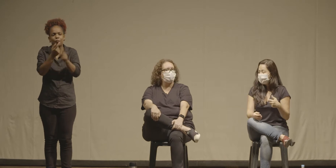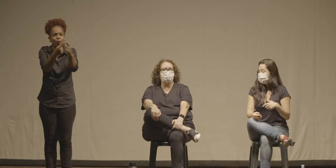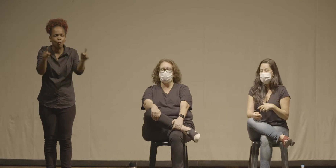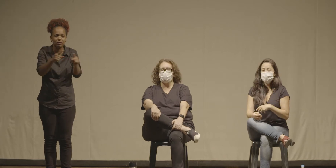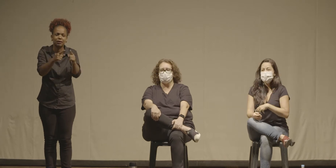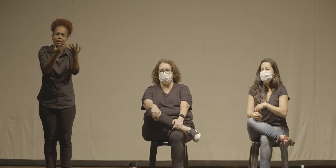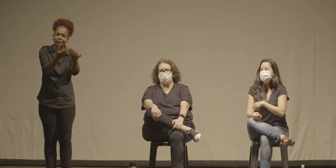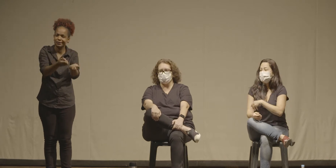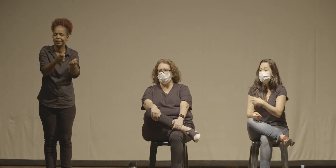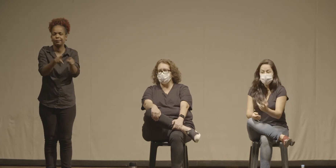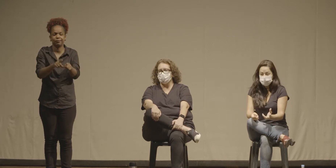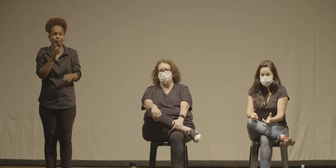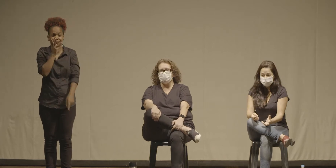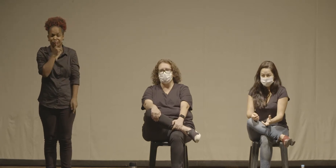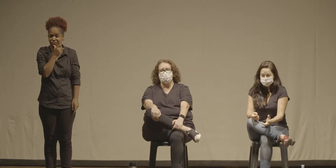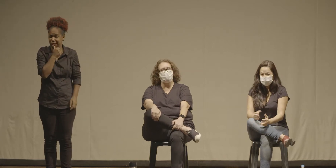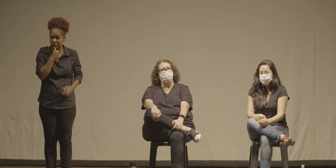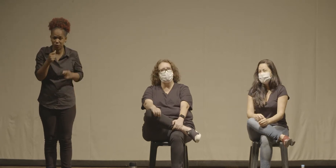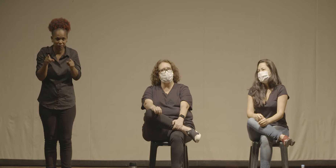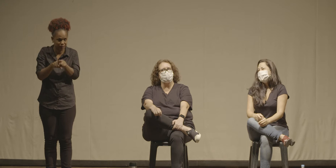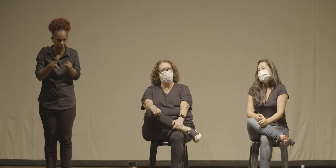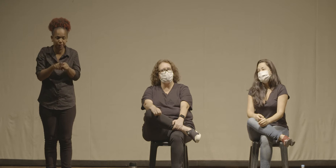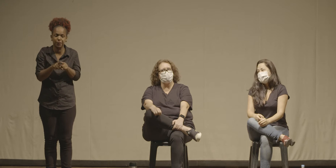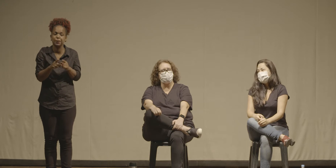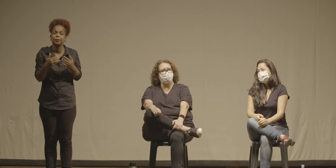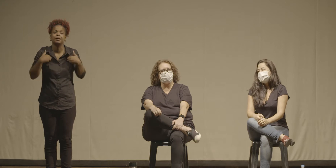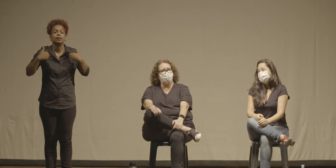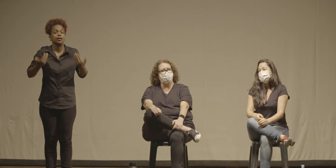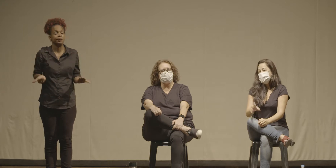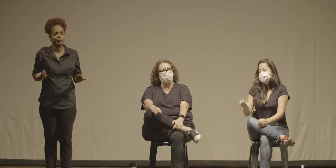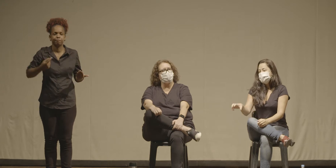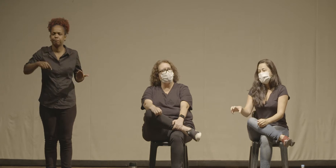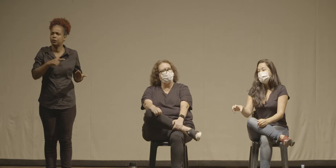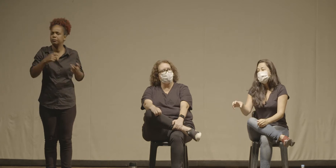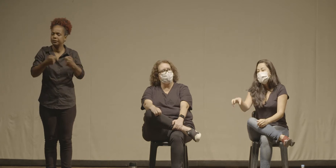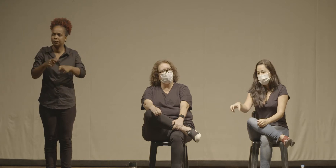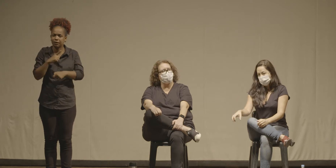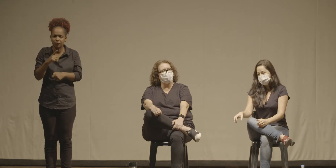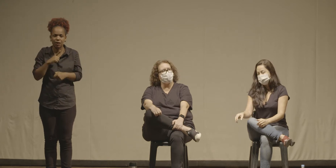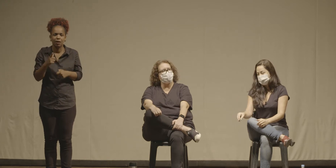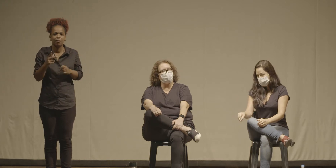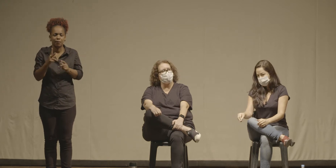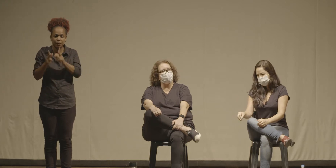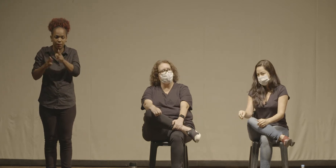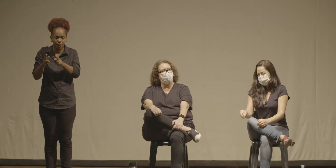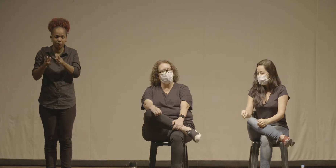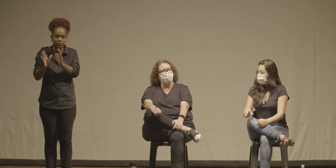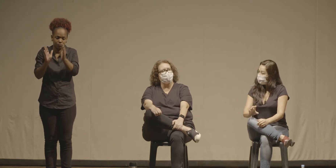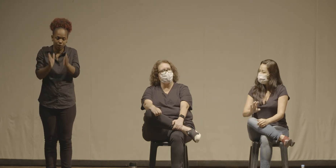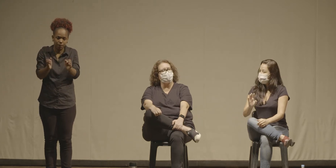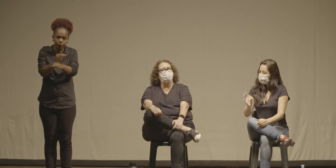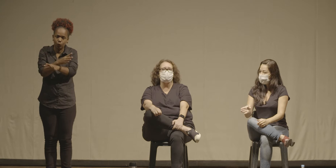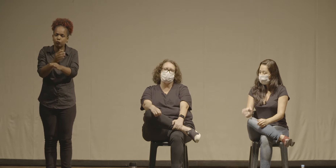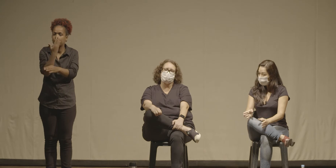músicas, que isso é uma coisa que demora muitíssimo. Enfim, então a gente precisava estar com o primeiro corte em fevereiro.